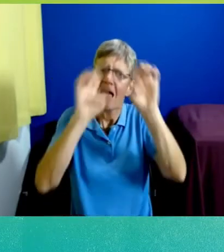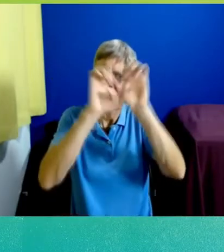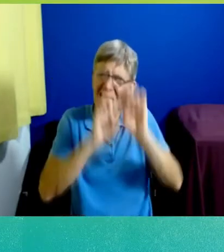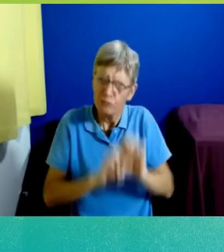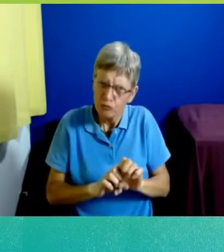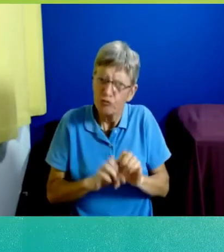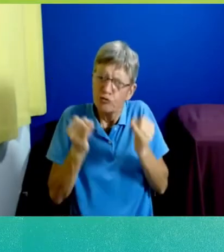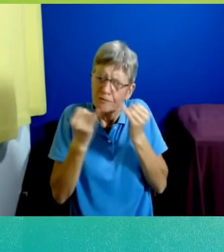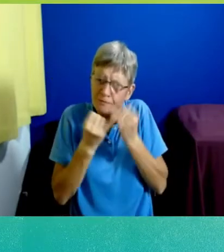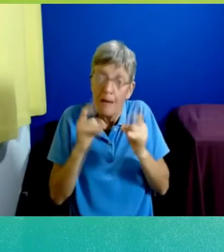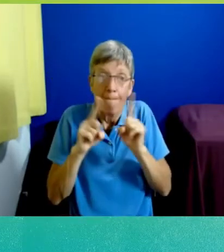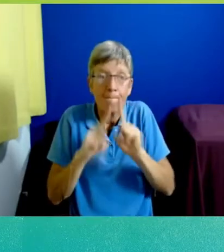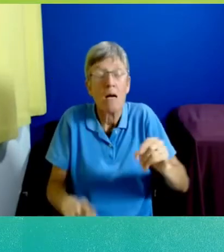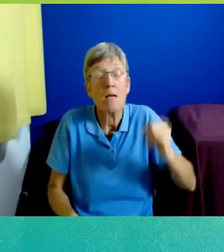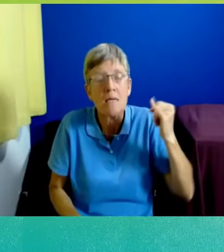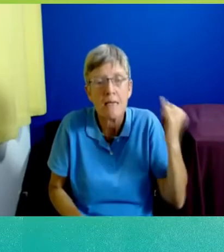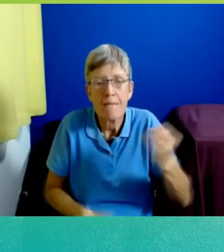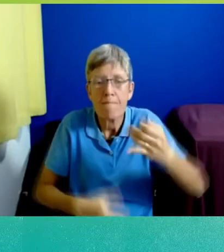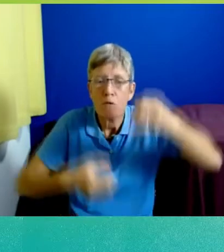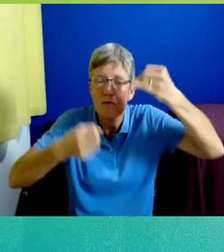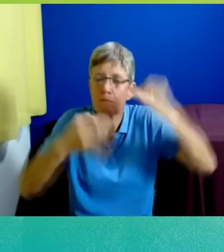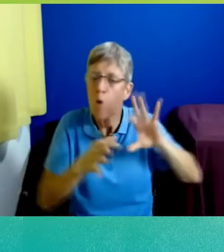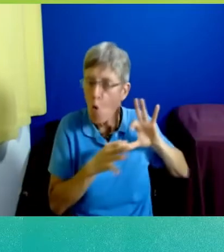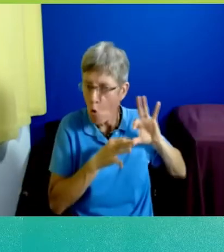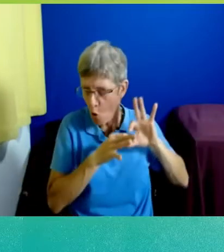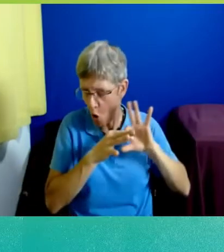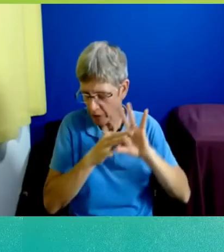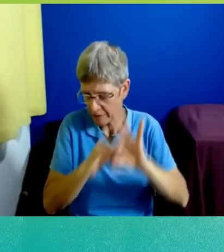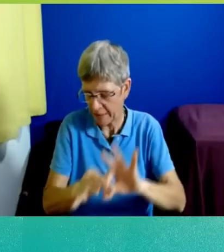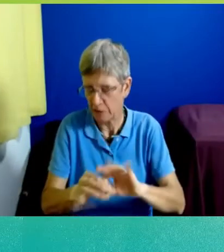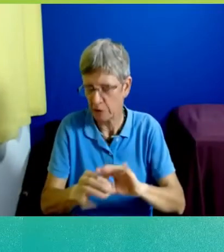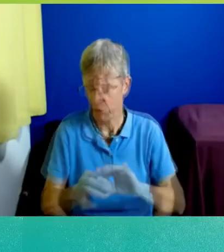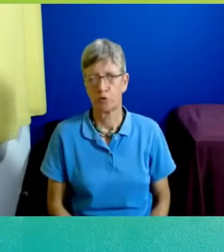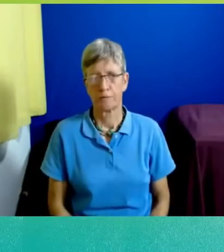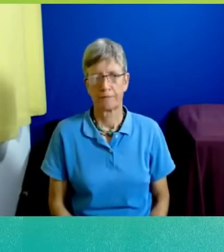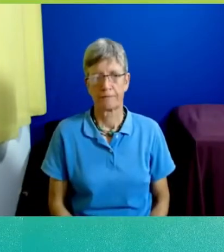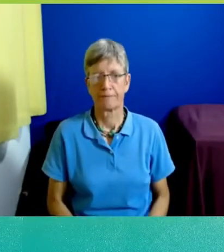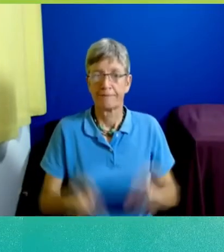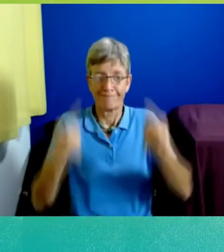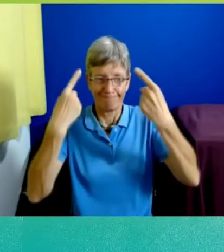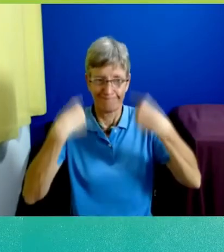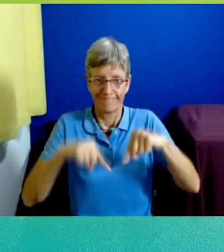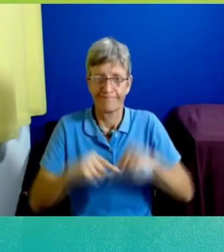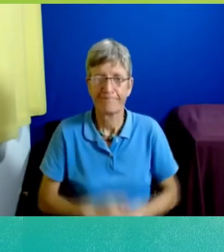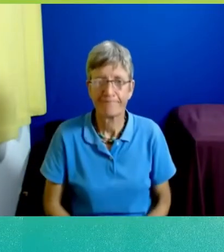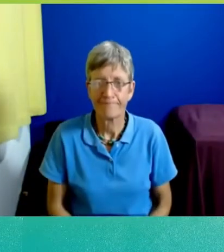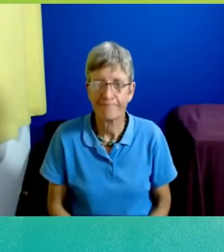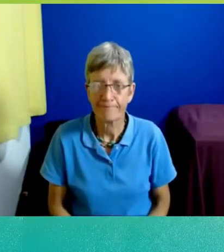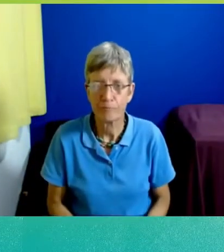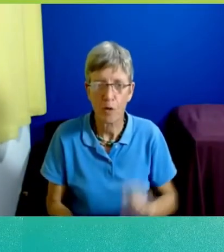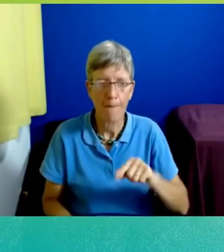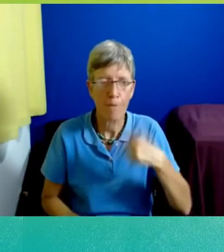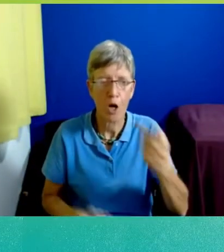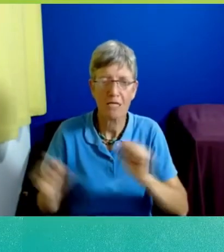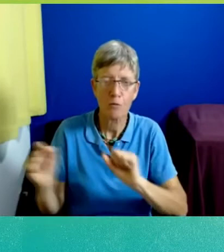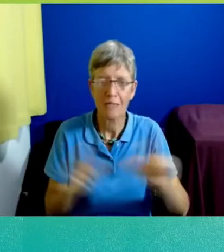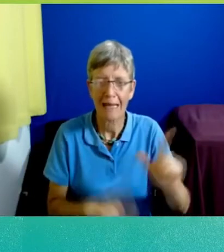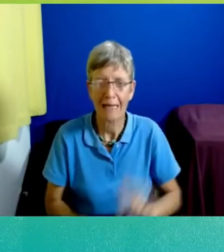mas para Libras, isso é para dentro da estrutura da narrativa da literatura surda, é muito importante.